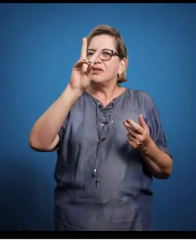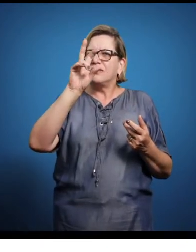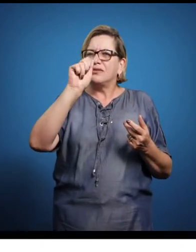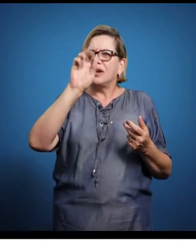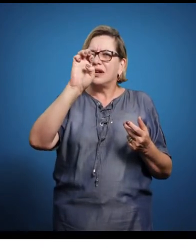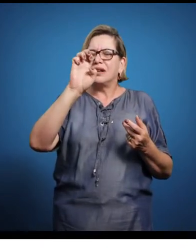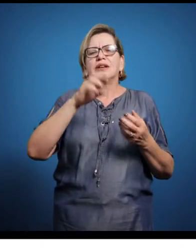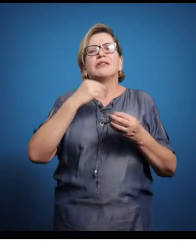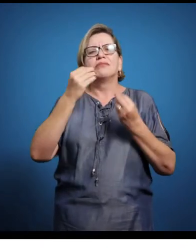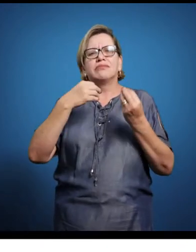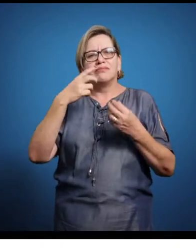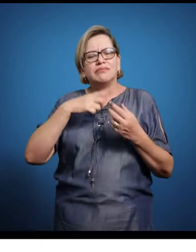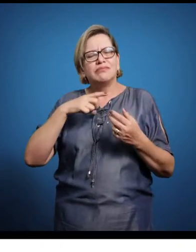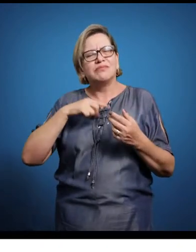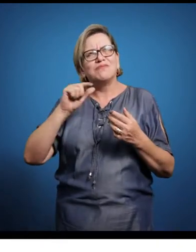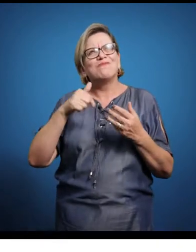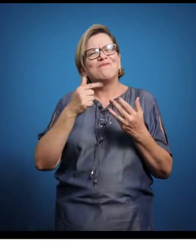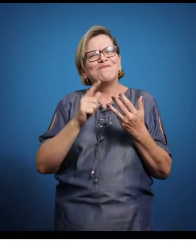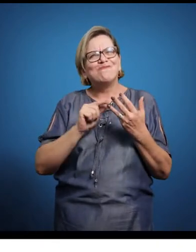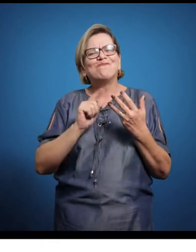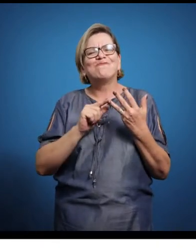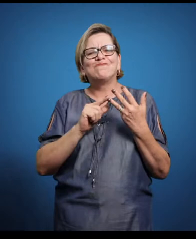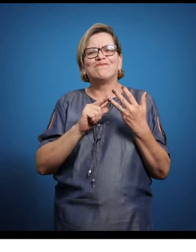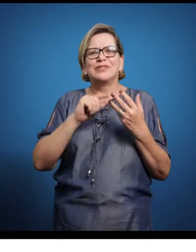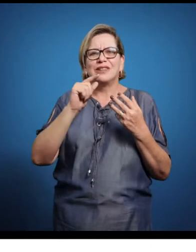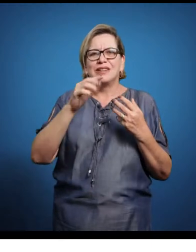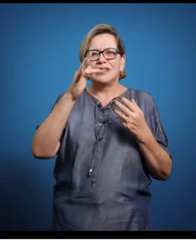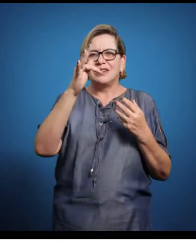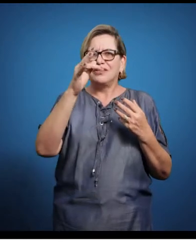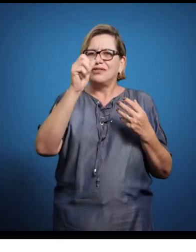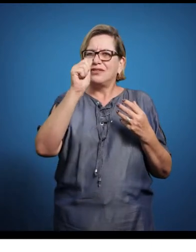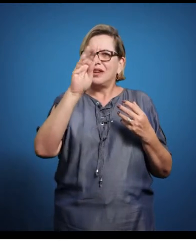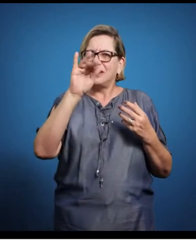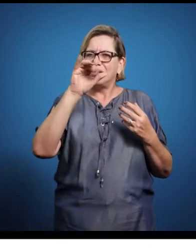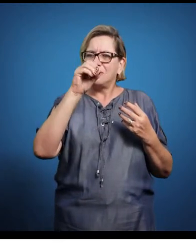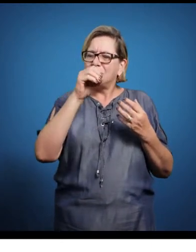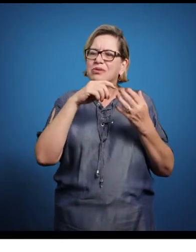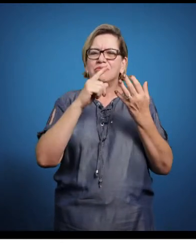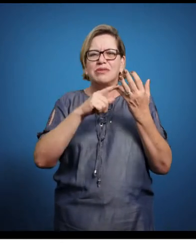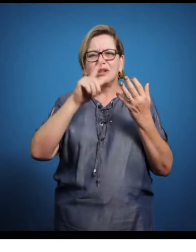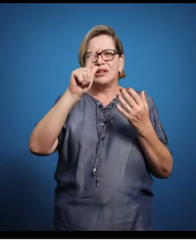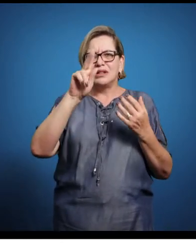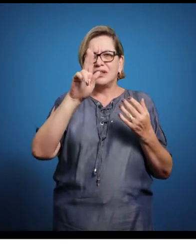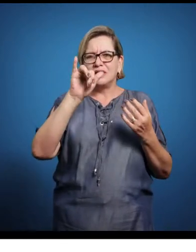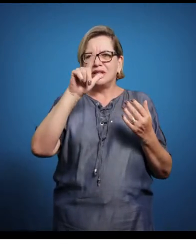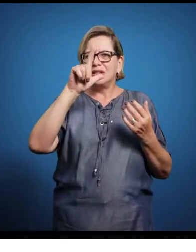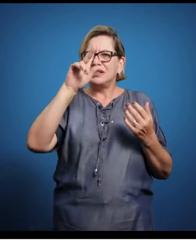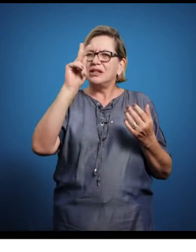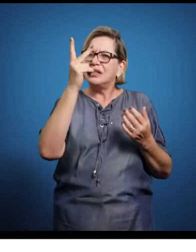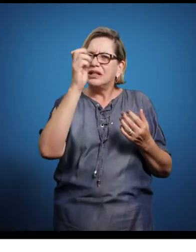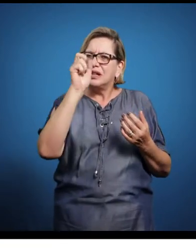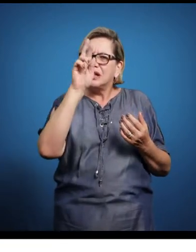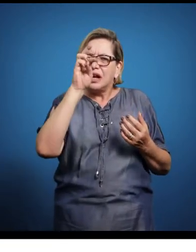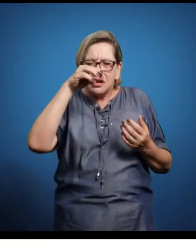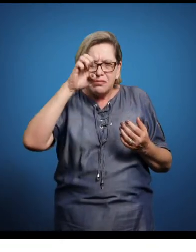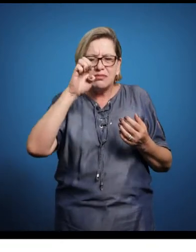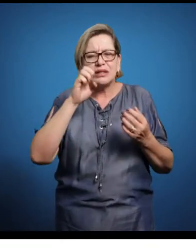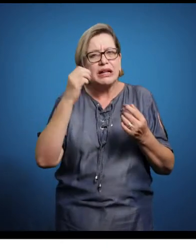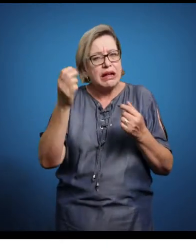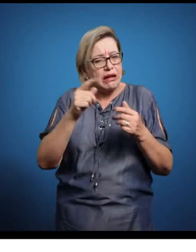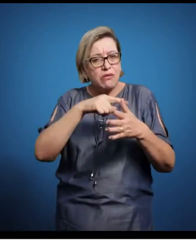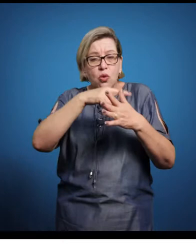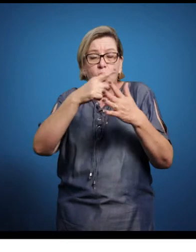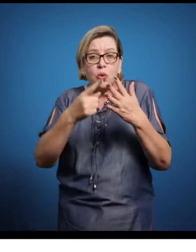posso citar fábio reis também guilherme guilherme reis são